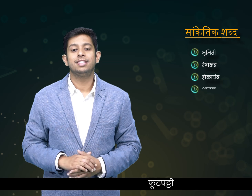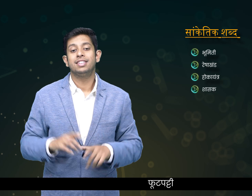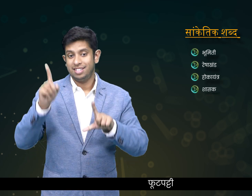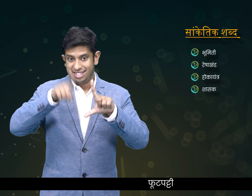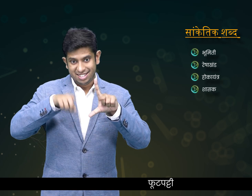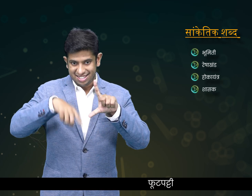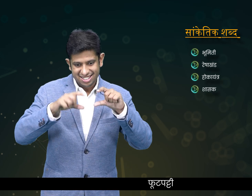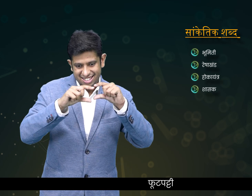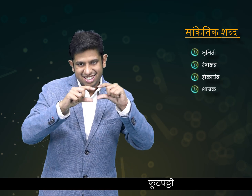फुटपट्टी,